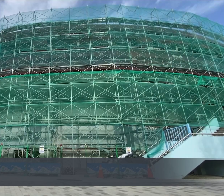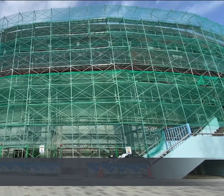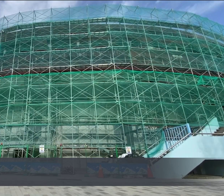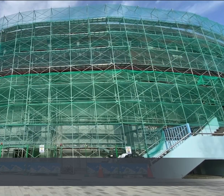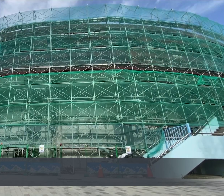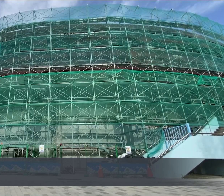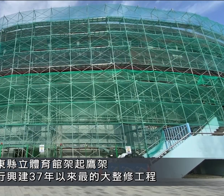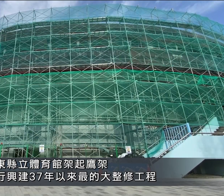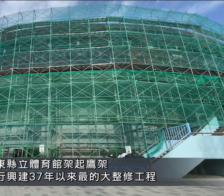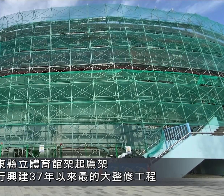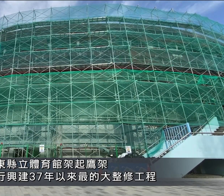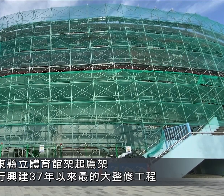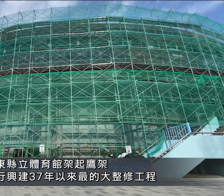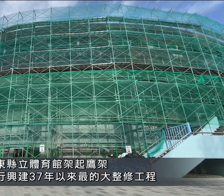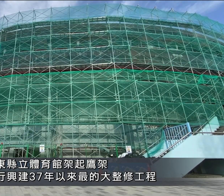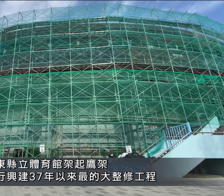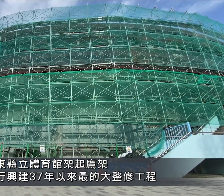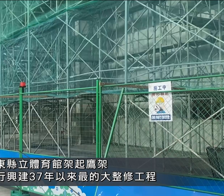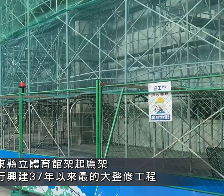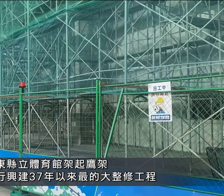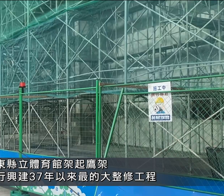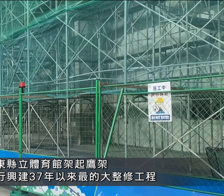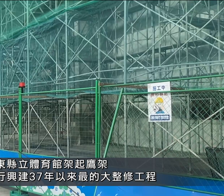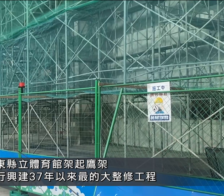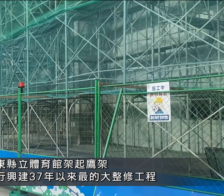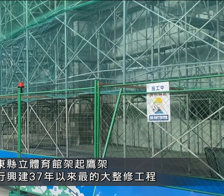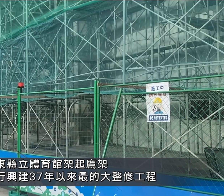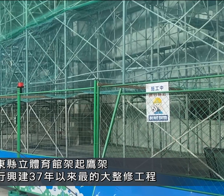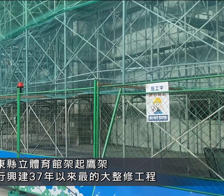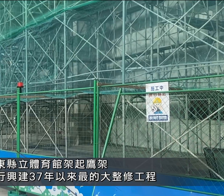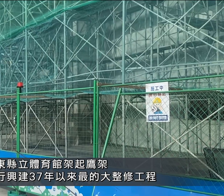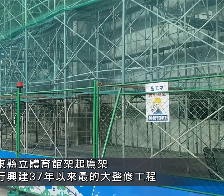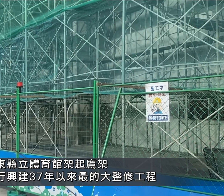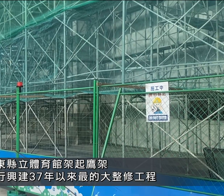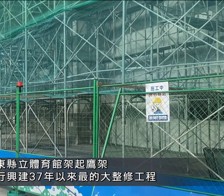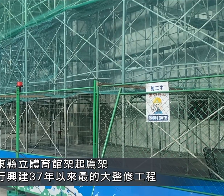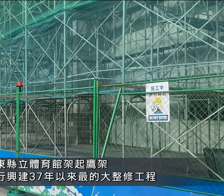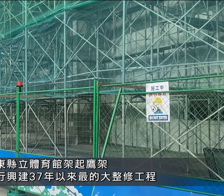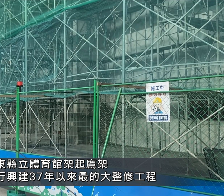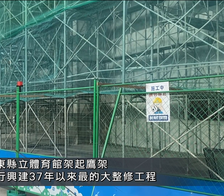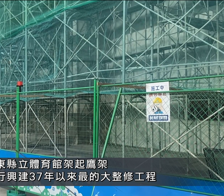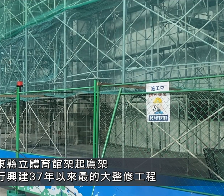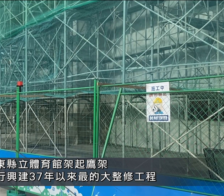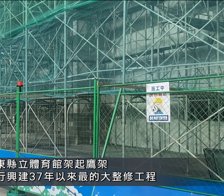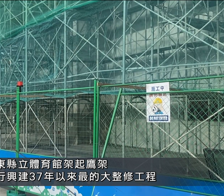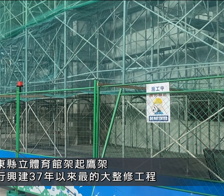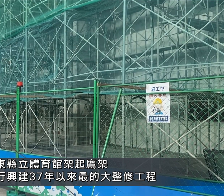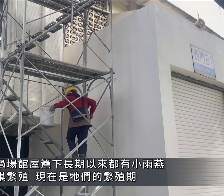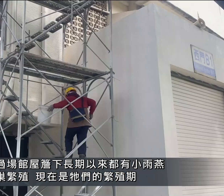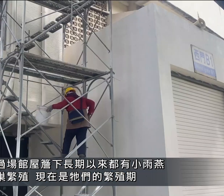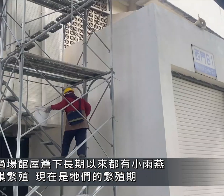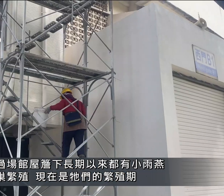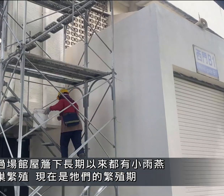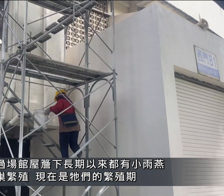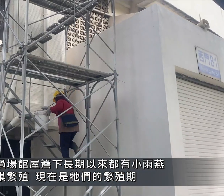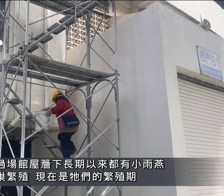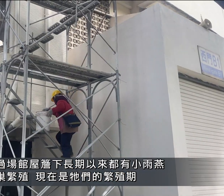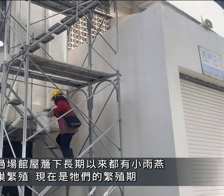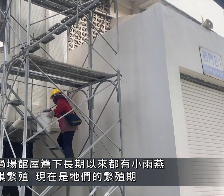台东县立体育馆架起鹰架，进行新建37年以来最大的整修工程。不过场馆屋檐下长期以来都